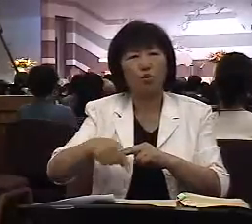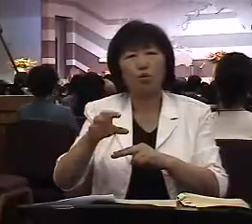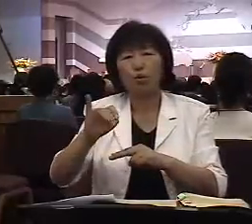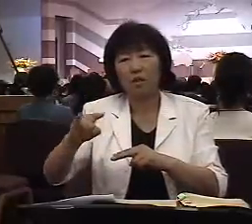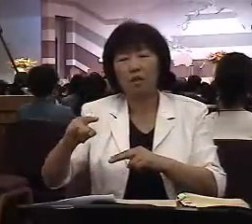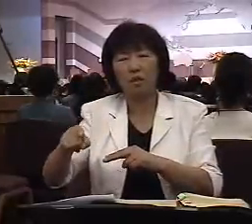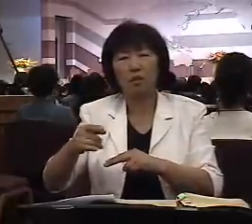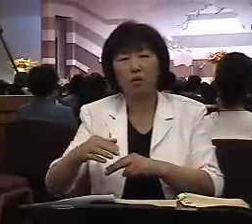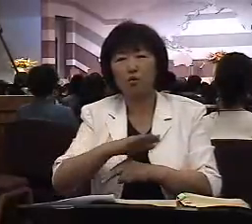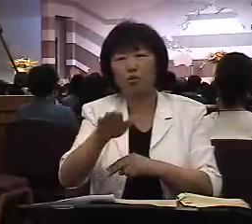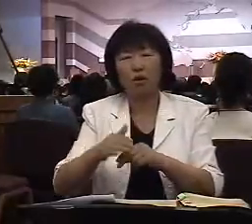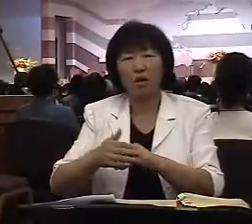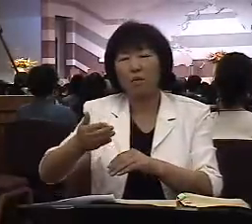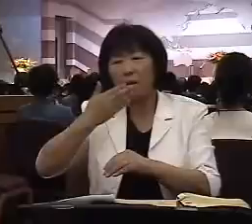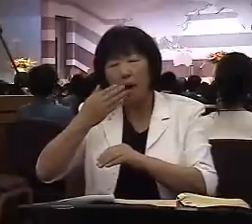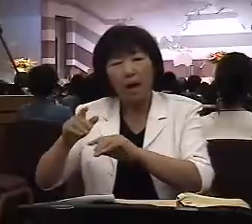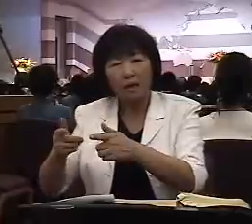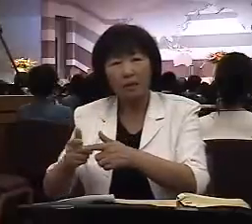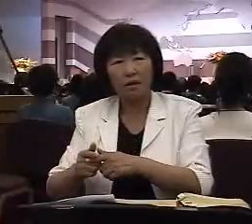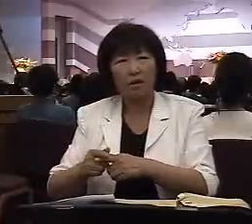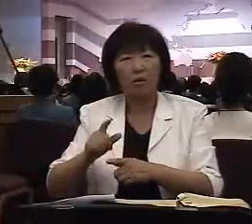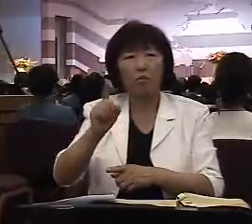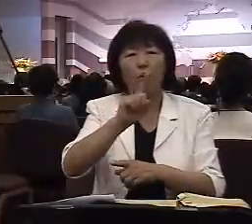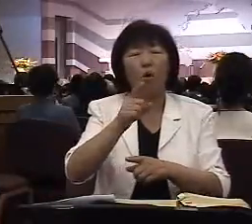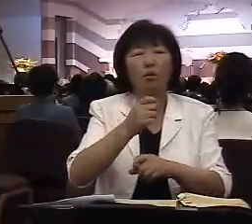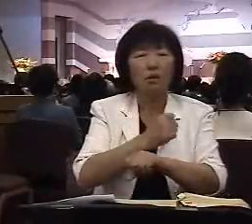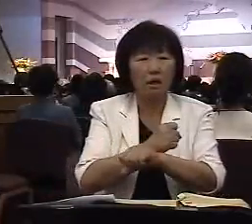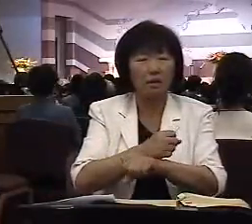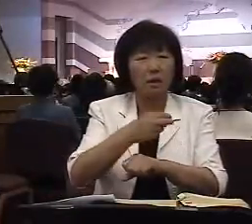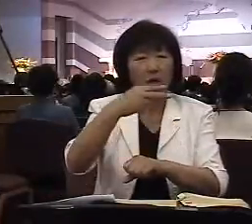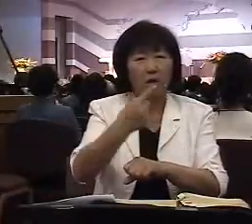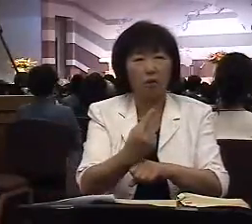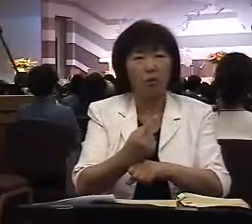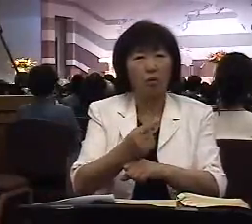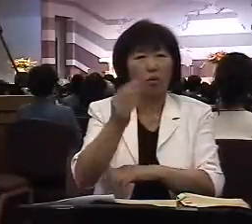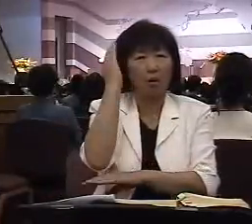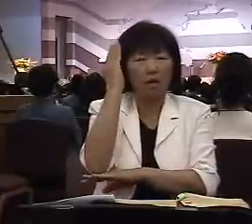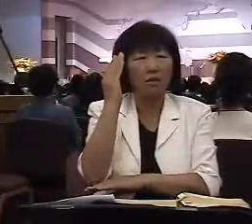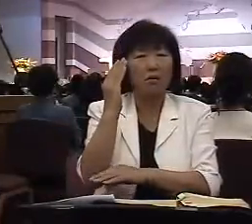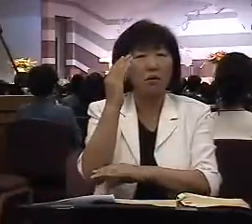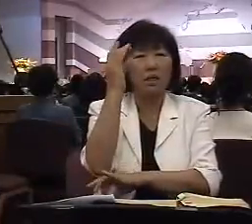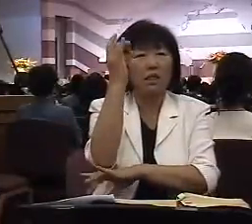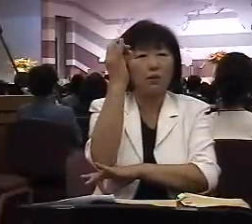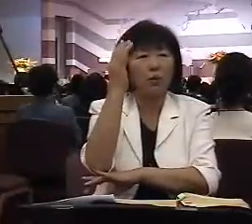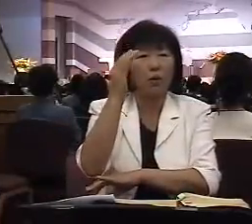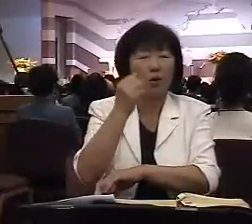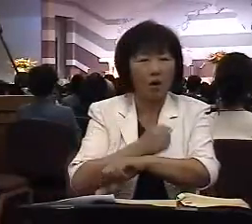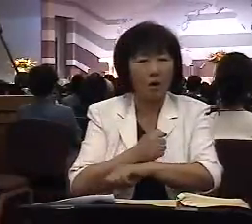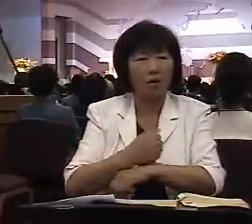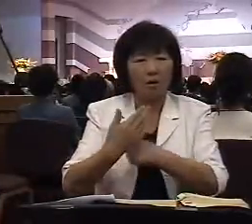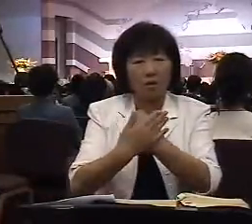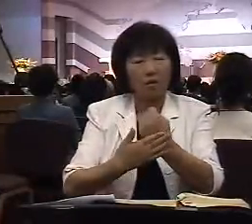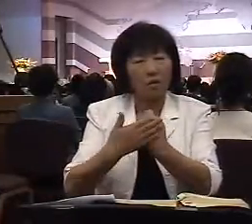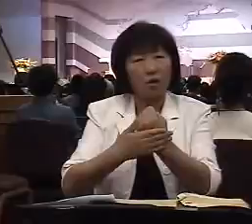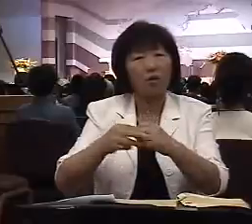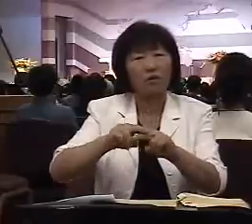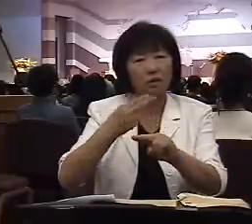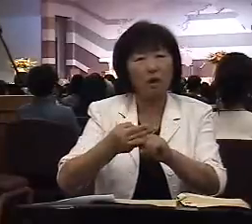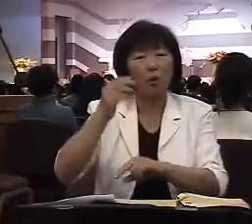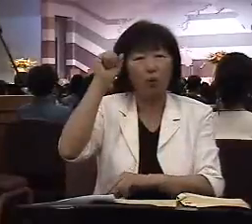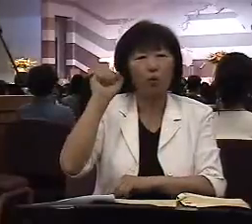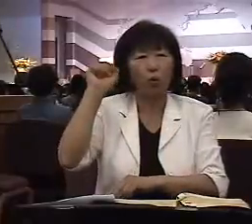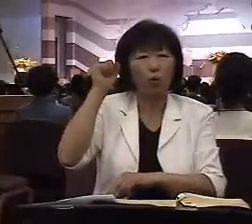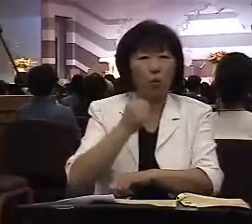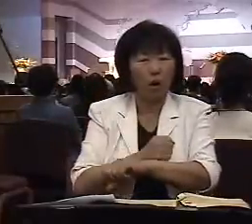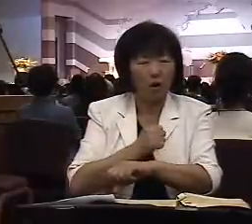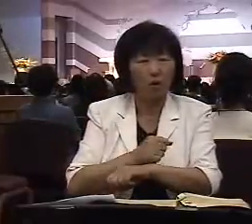우리의 말이 아닙니다. 무엇을 하더라도 하나님의 말씀에 기초해서 은사운동도 하고,